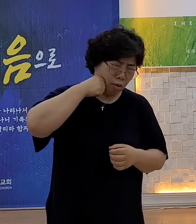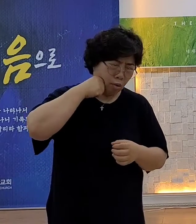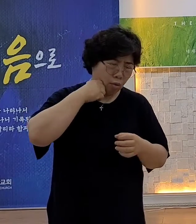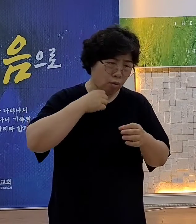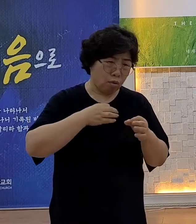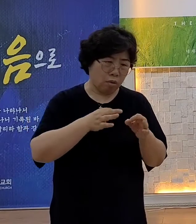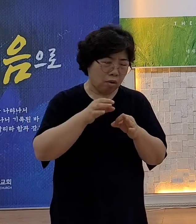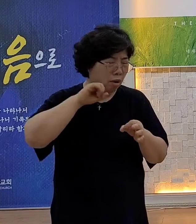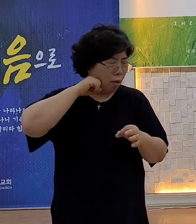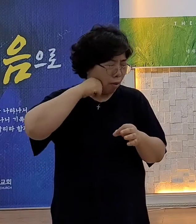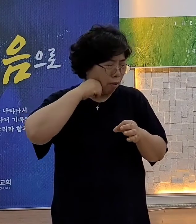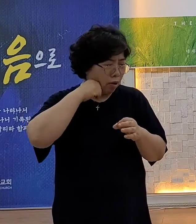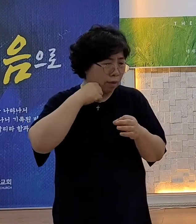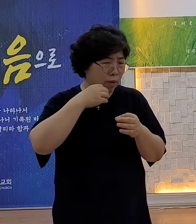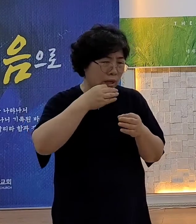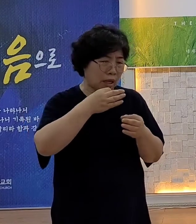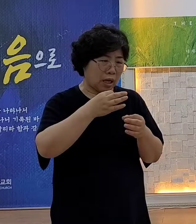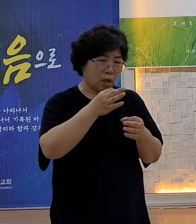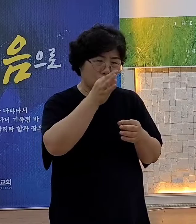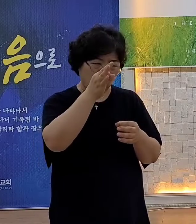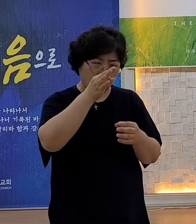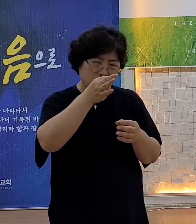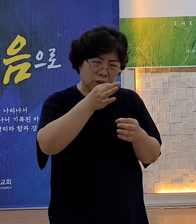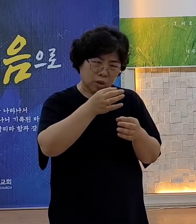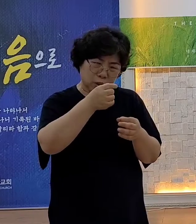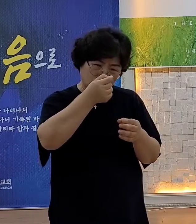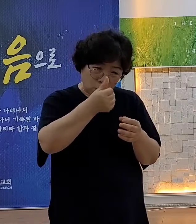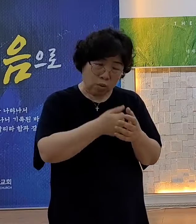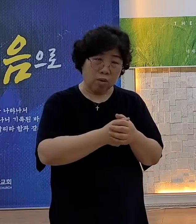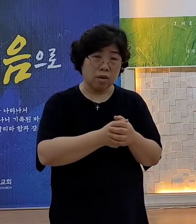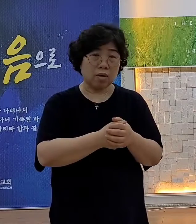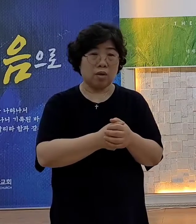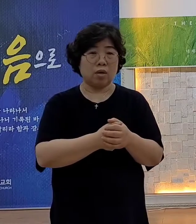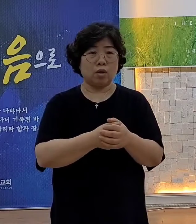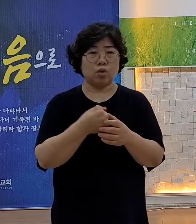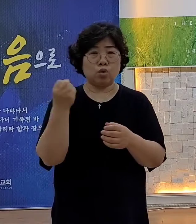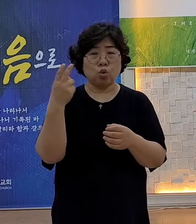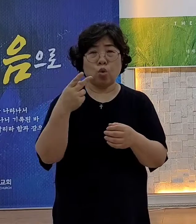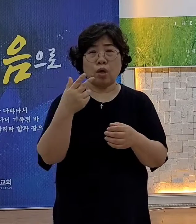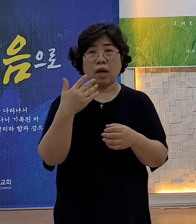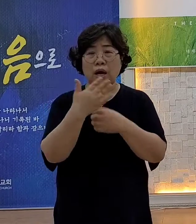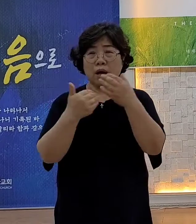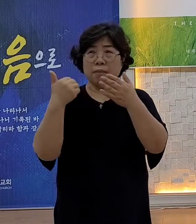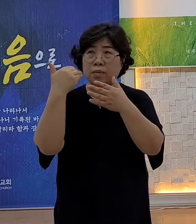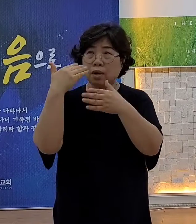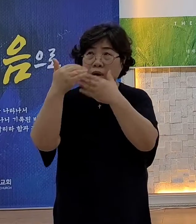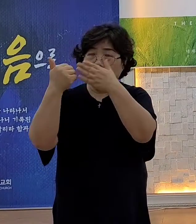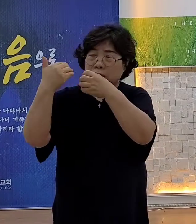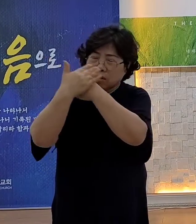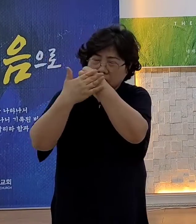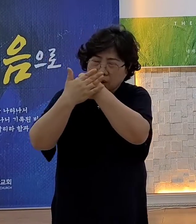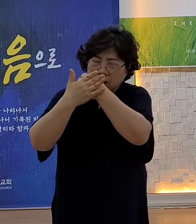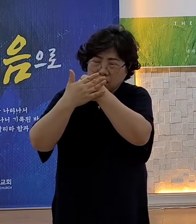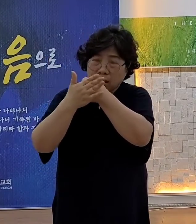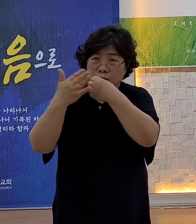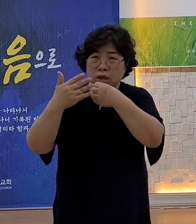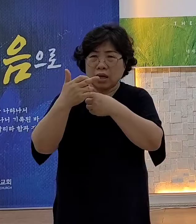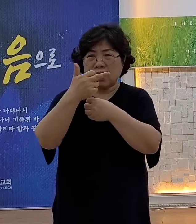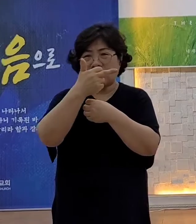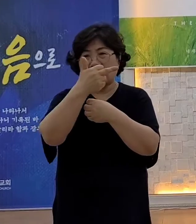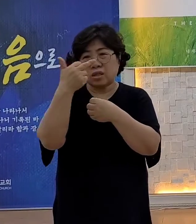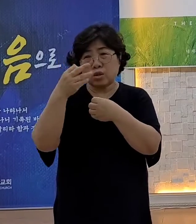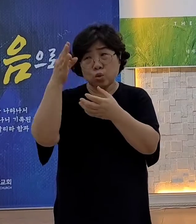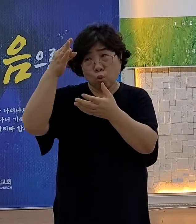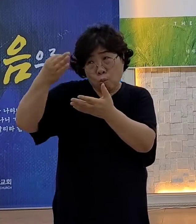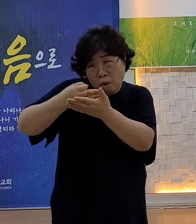적으면 적은 그리고 하나님께서 은혜를 주셔서 이 어려운 시대에도 또 돈을 더 많이 버는 사람도